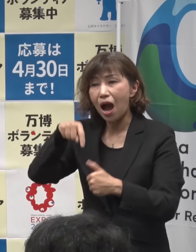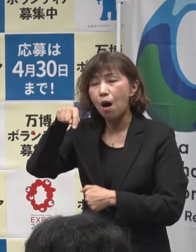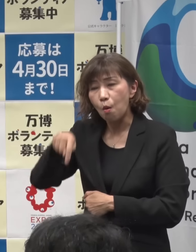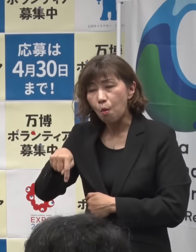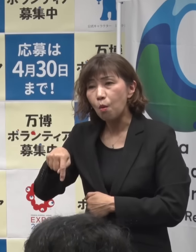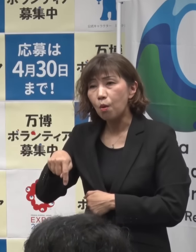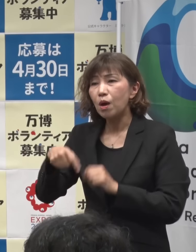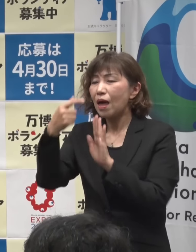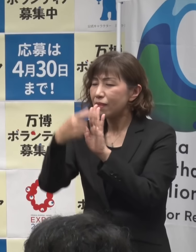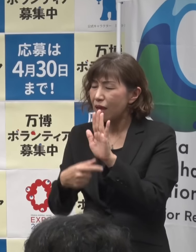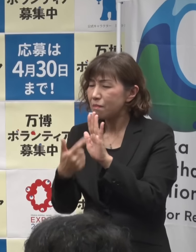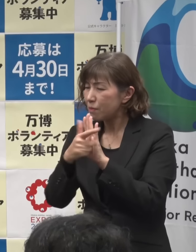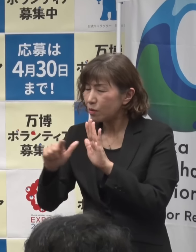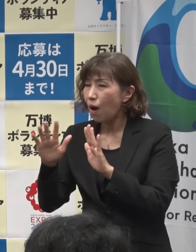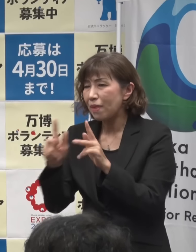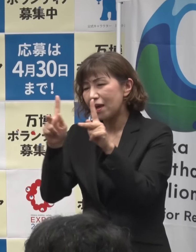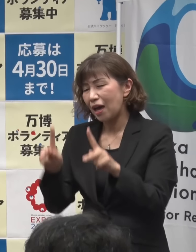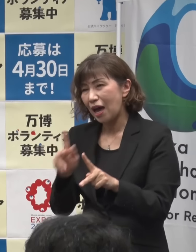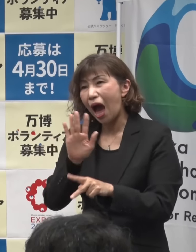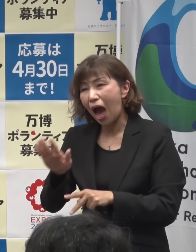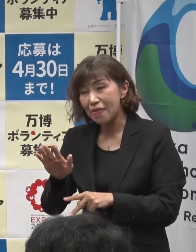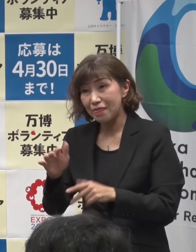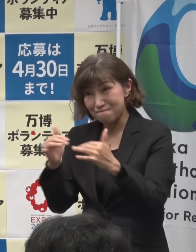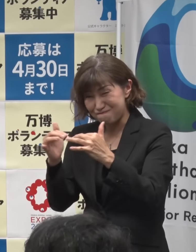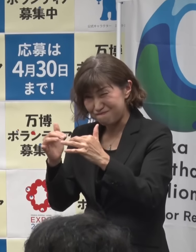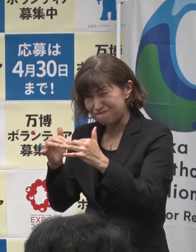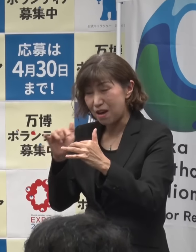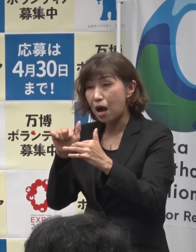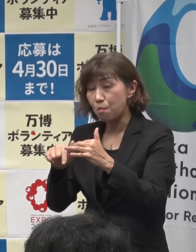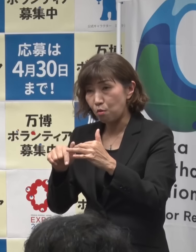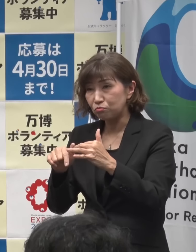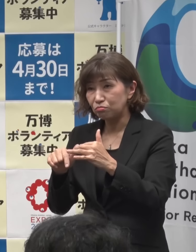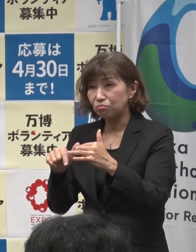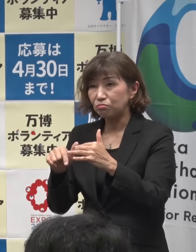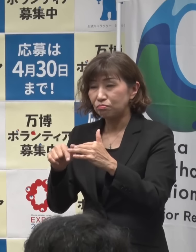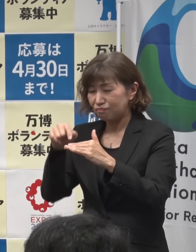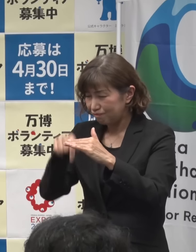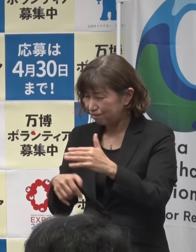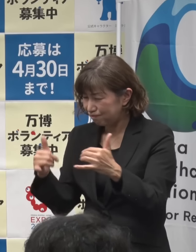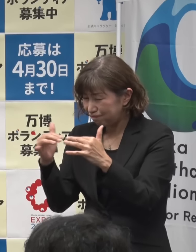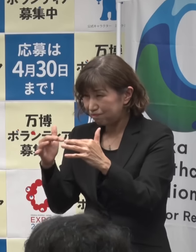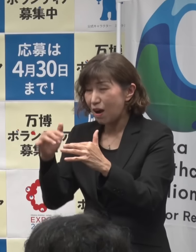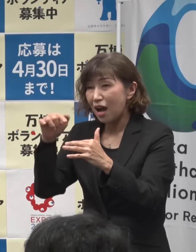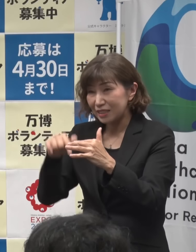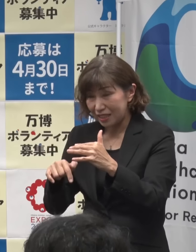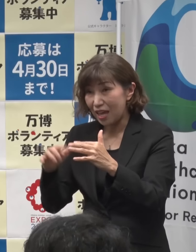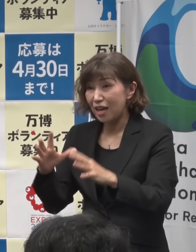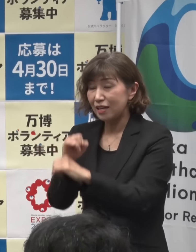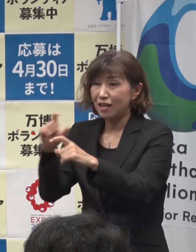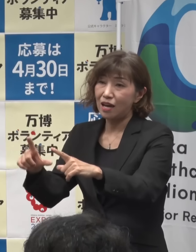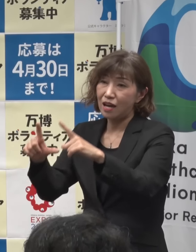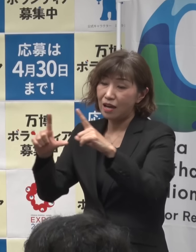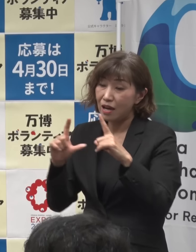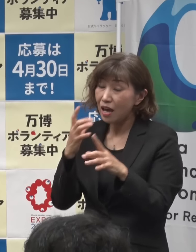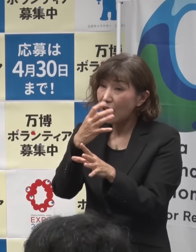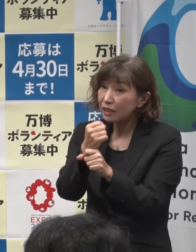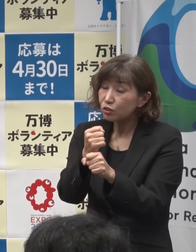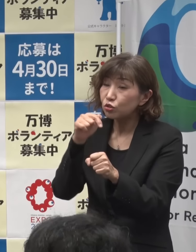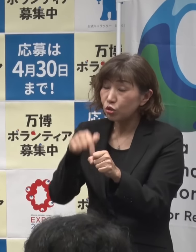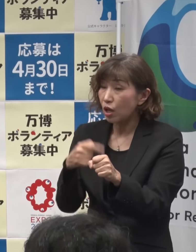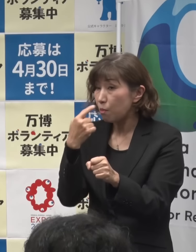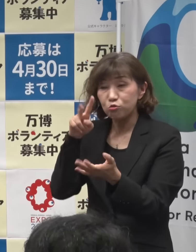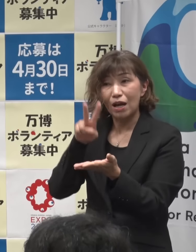があってしっかりと検討していくべきという話だと思いますので、それをしっかり検討していただいて、その答申が出る時期というのは別に僕が指定